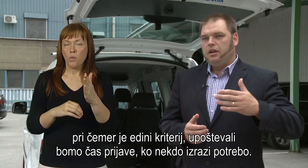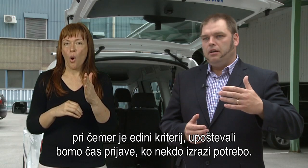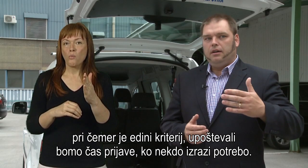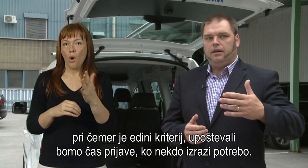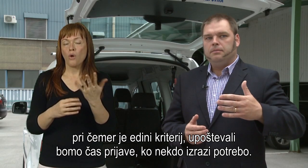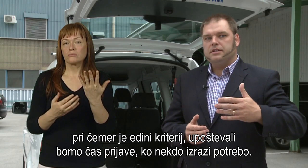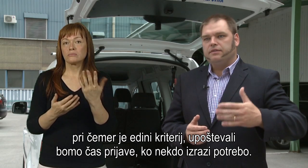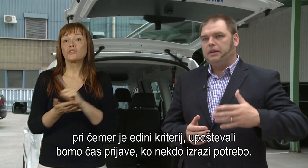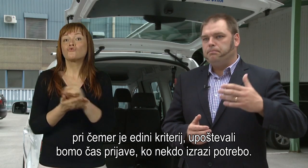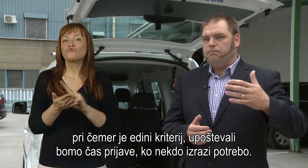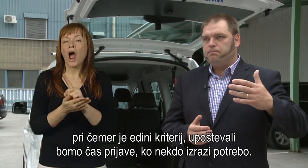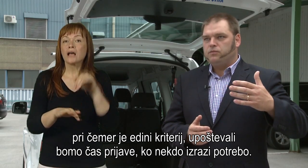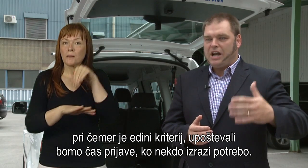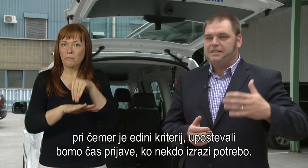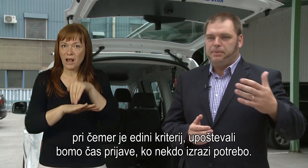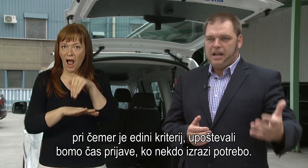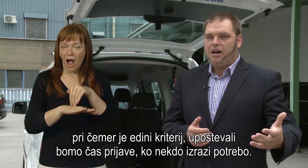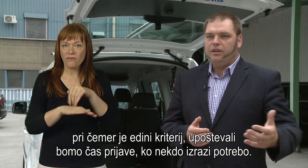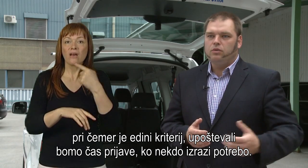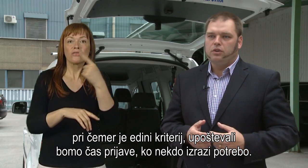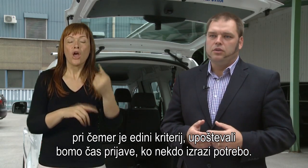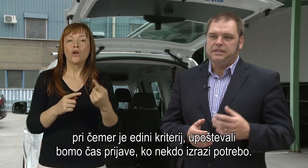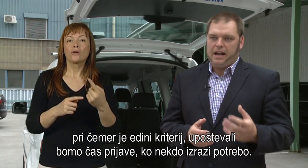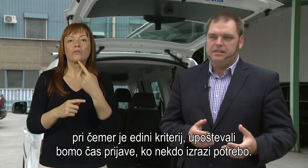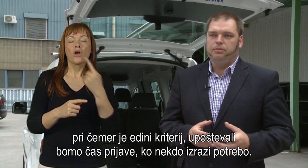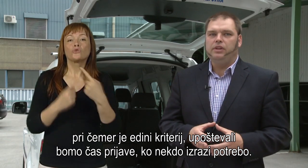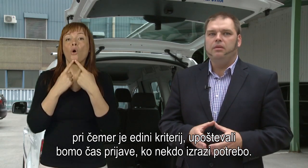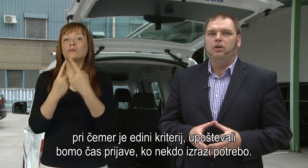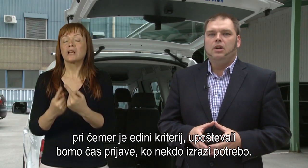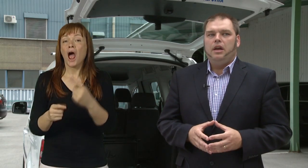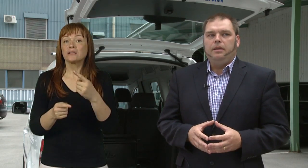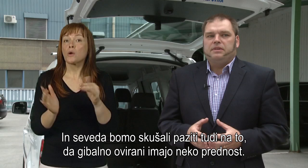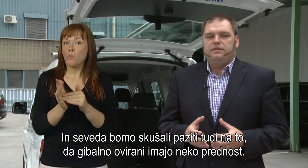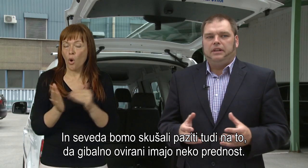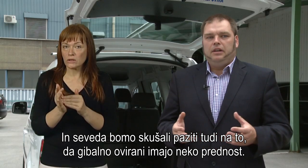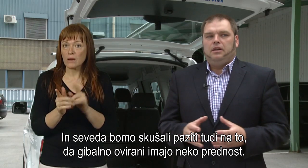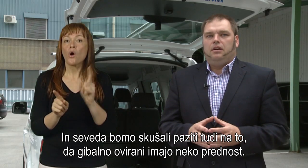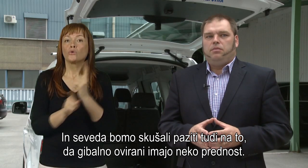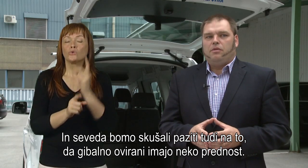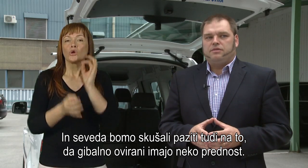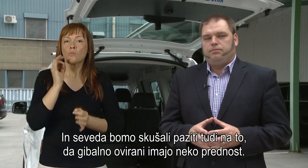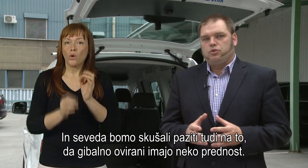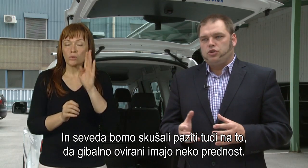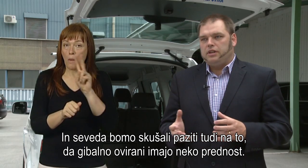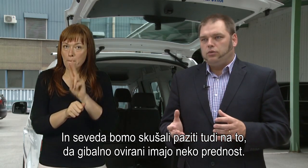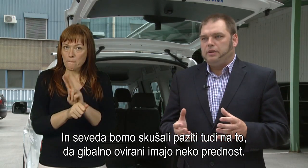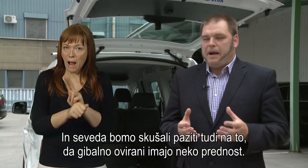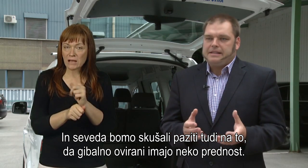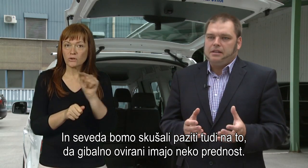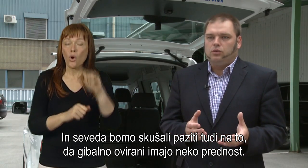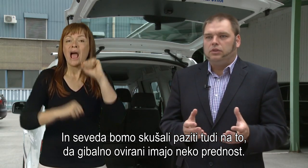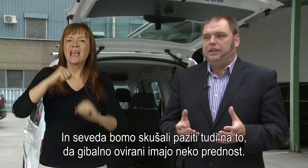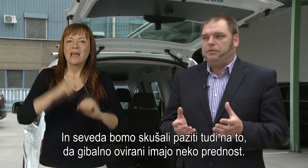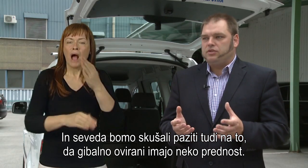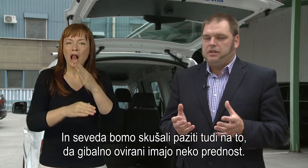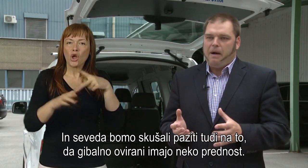upoštevali seveda čas prijave, ko nekdo izrazi potrebo, in pa seveda bomo poskušali tudi